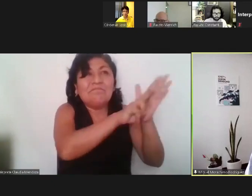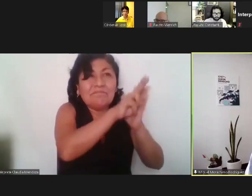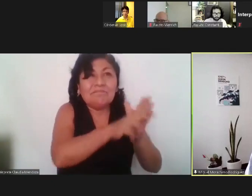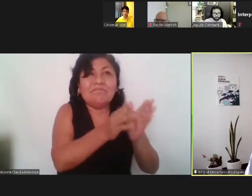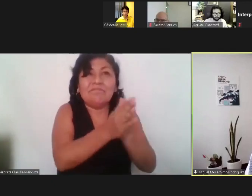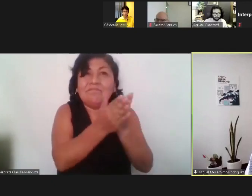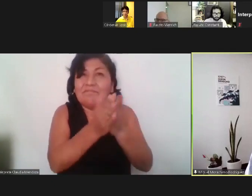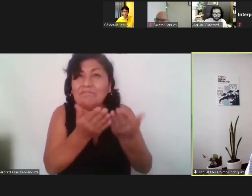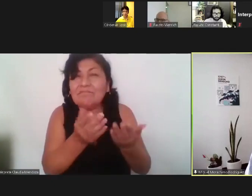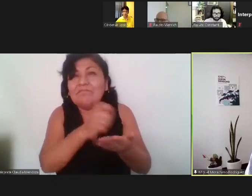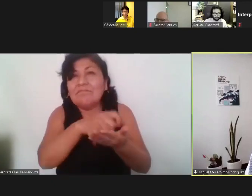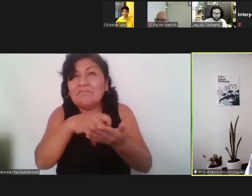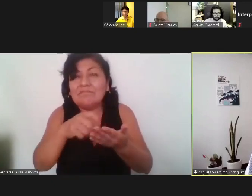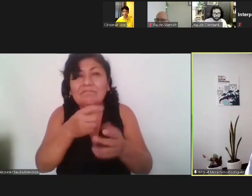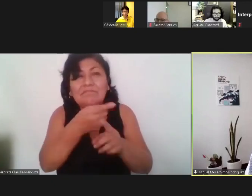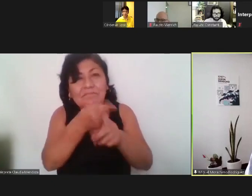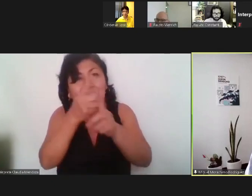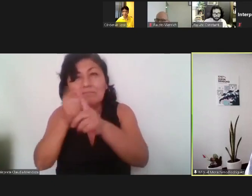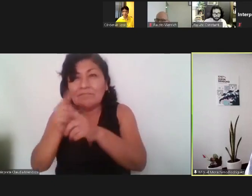etcétera. Entonces,